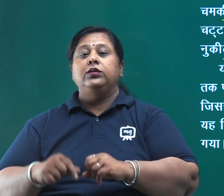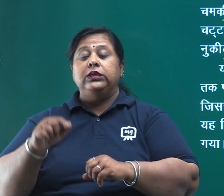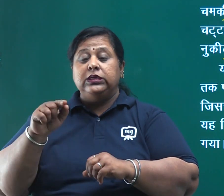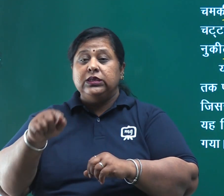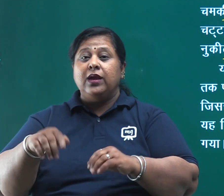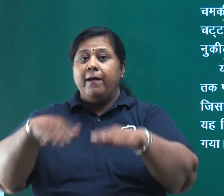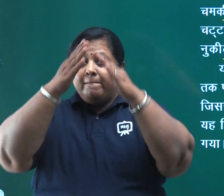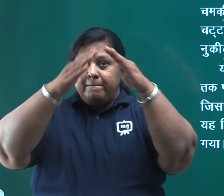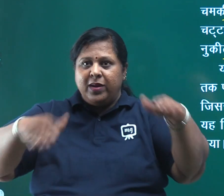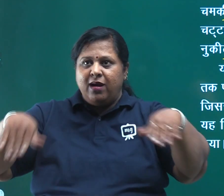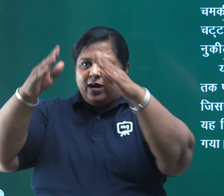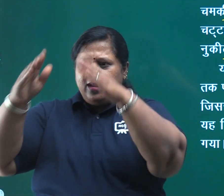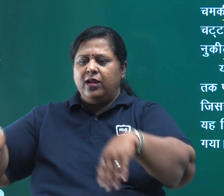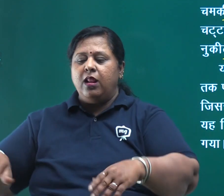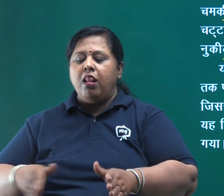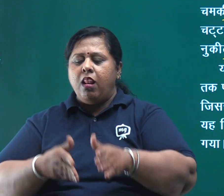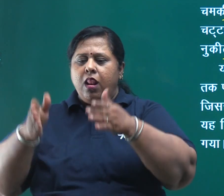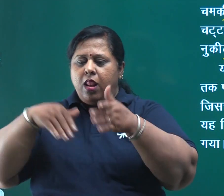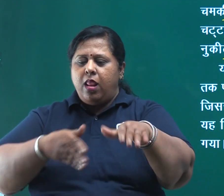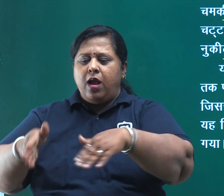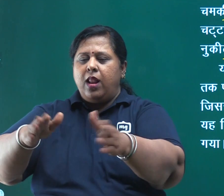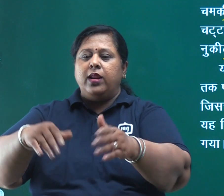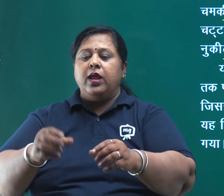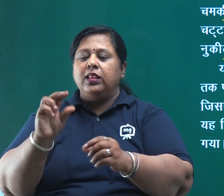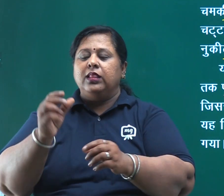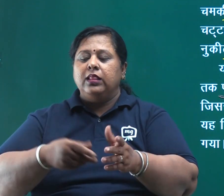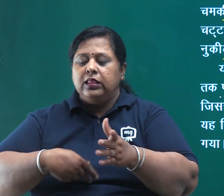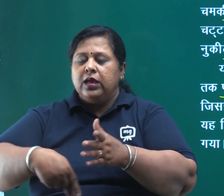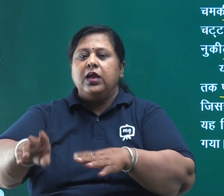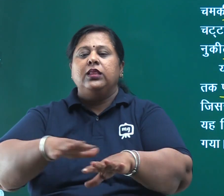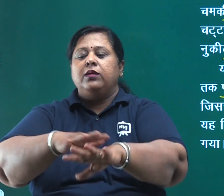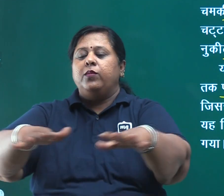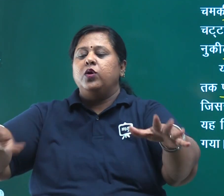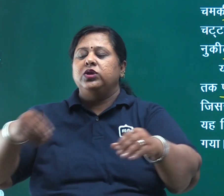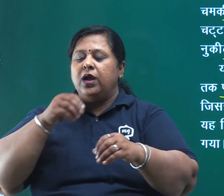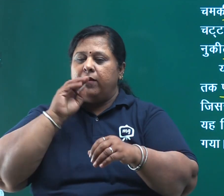यह पहाड़ी नाले ने दरिया तक पहुंचाया